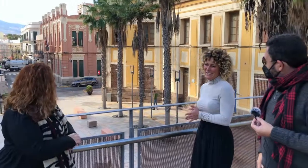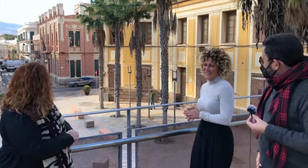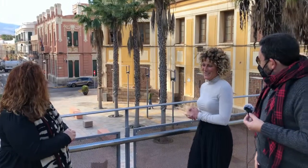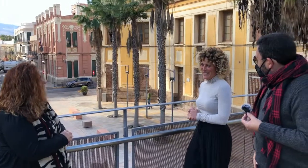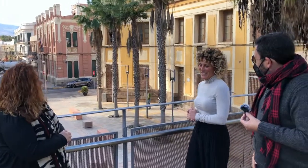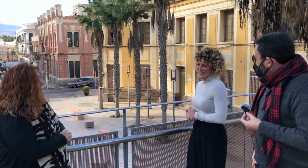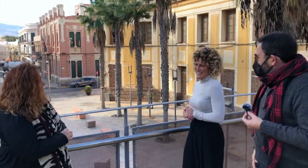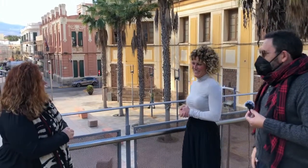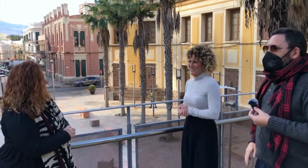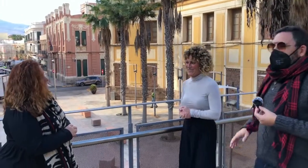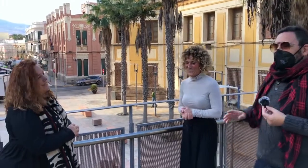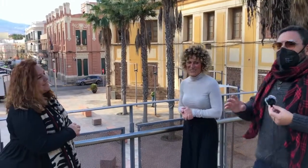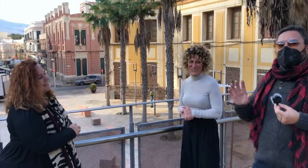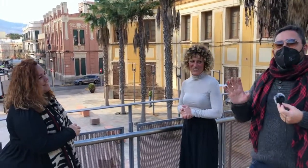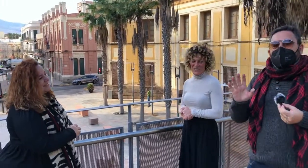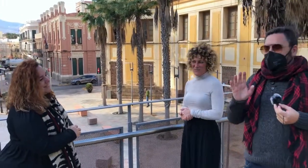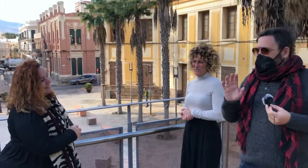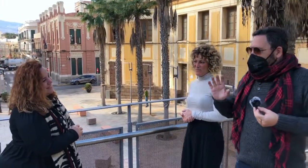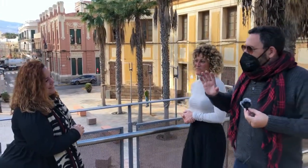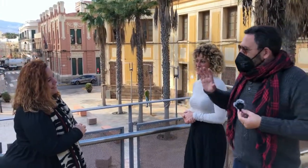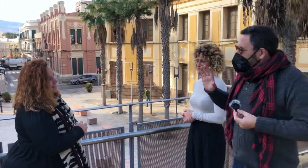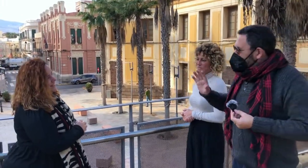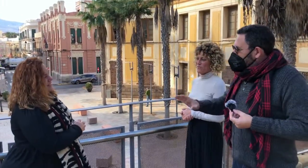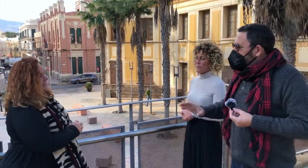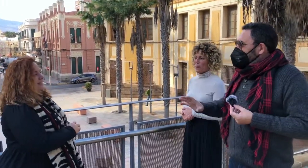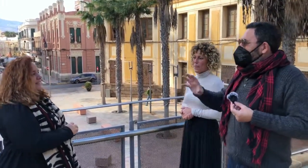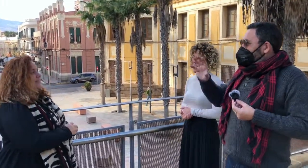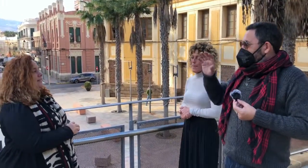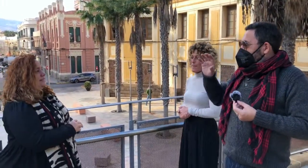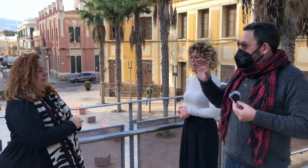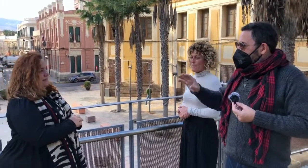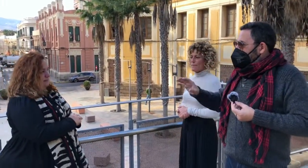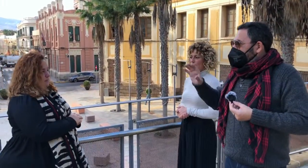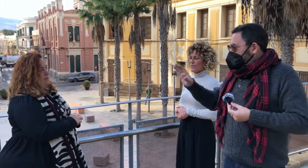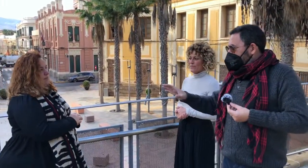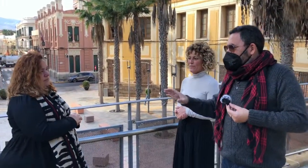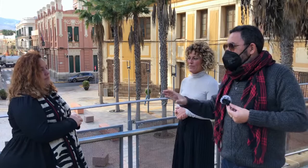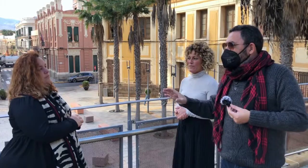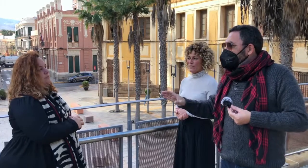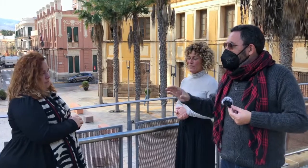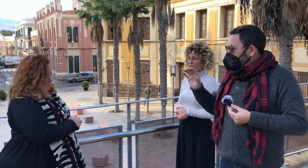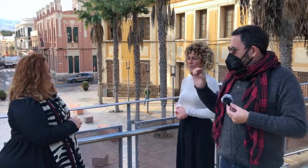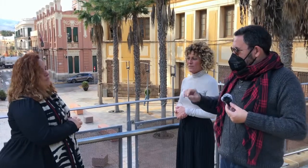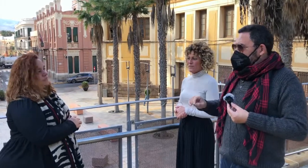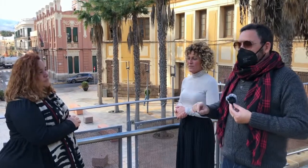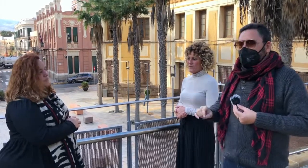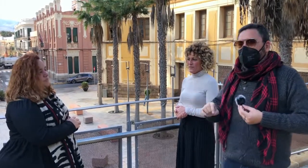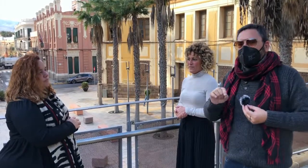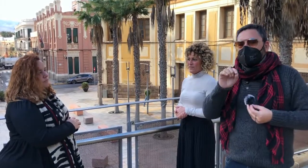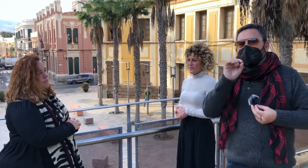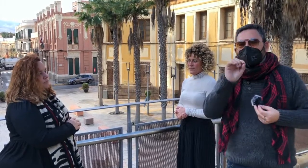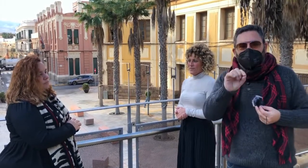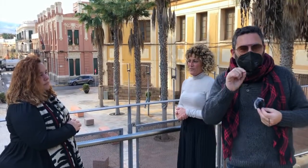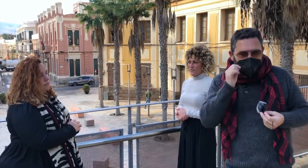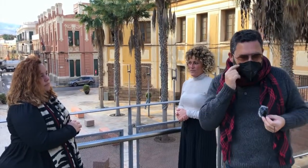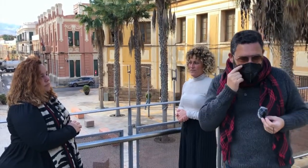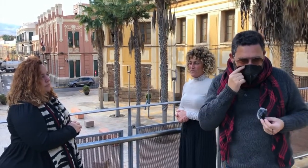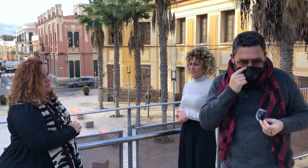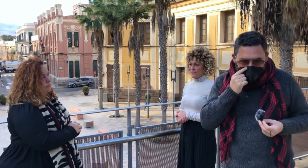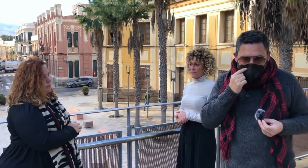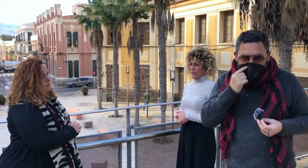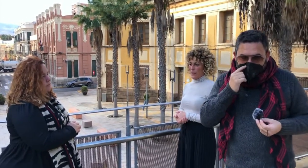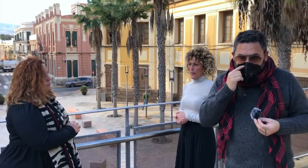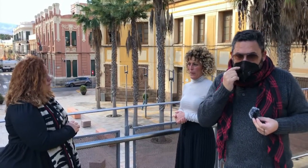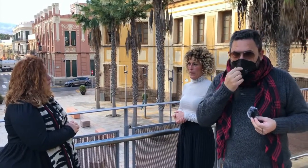días, buenas tardes y buenas noches. Estamos con ellas dos, intérpretes de signos, Ilse, ¿no? Aquí en Melilla, con una serie de problemas que